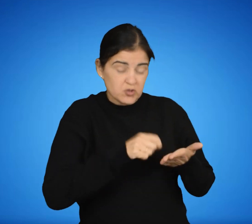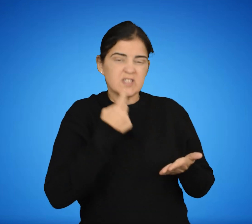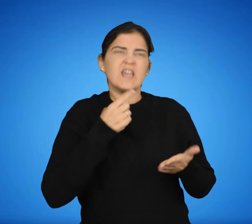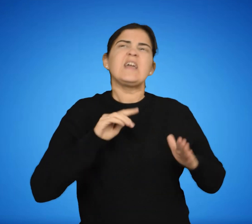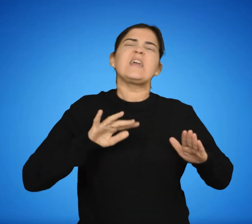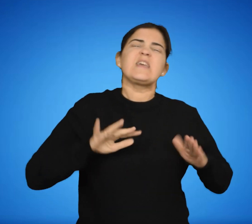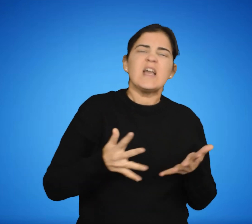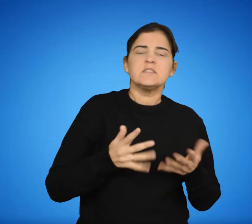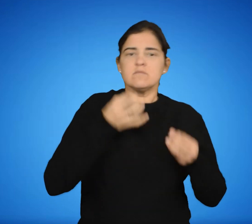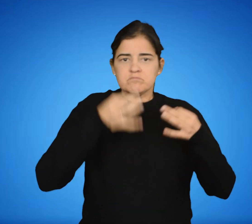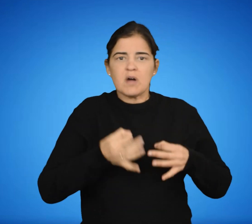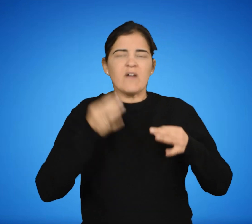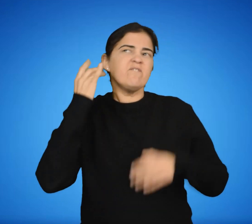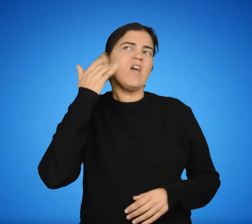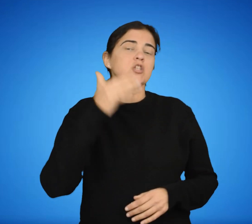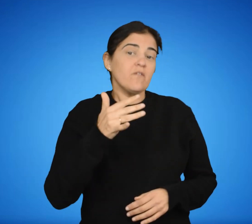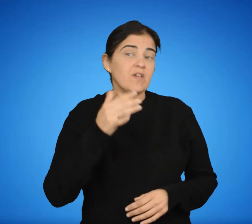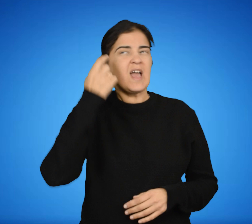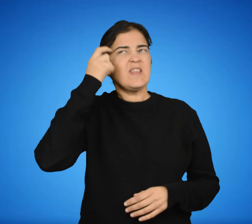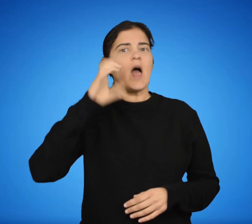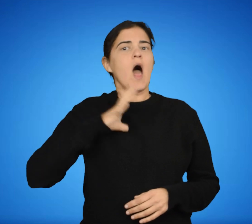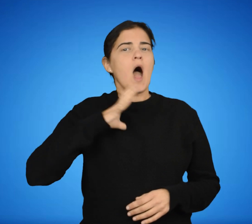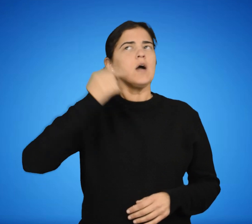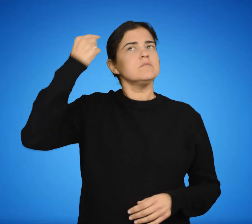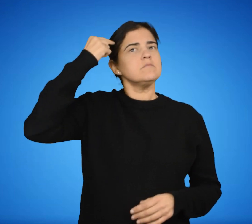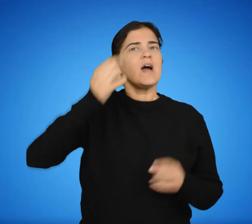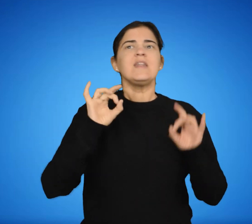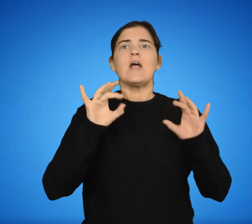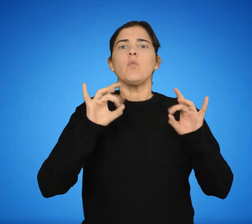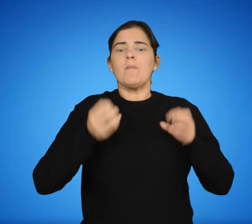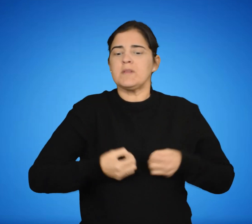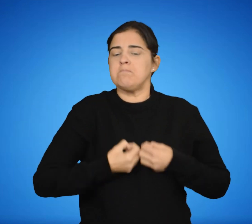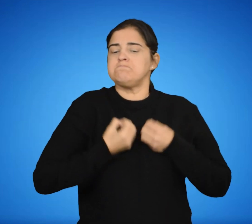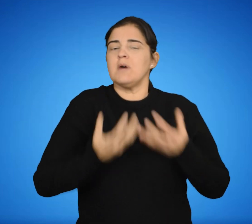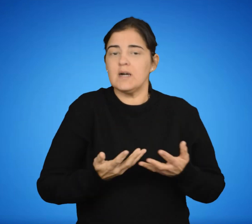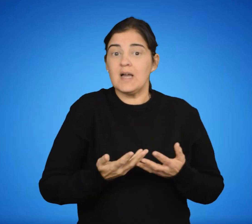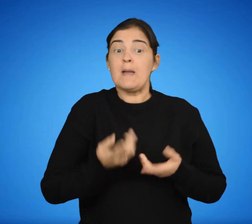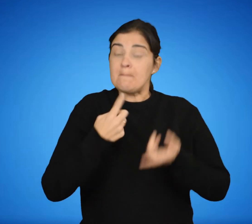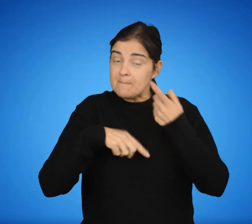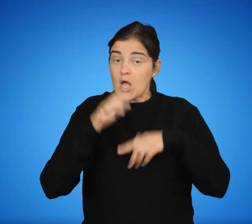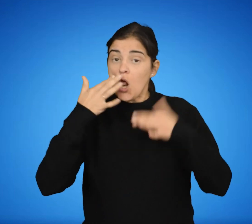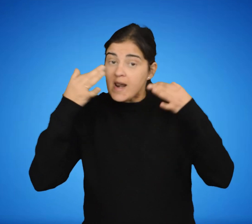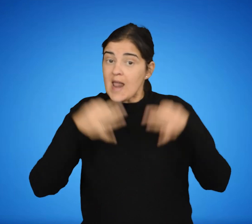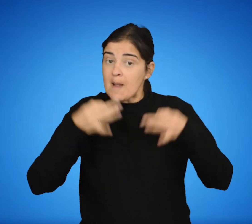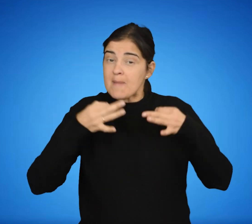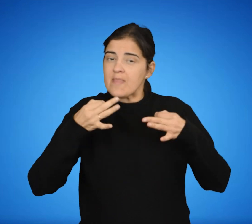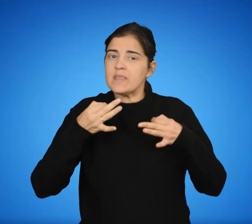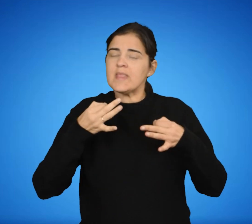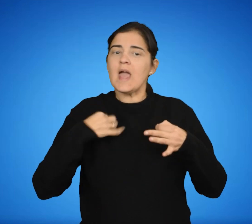que es filosofía, ideas que aparecen en nuestro pensamiento espontáneamente, pero realmente es impuesto sin que